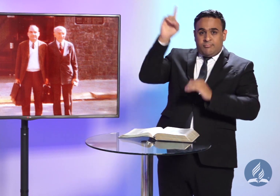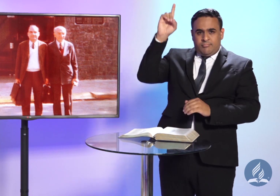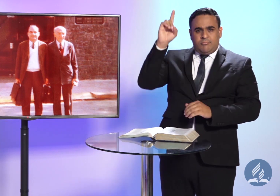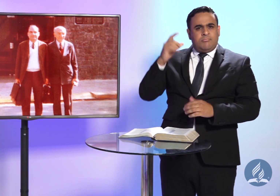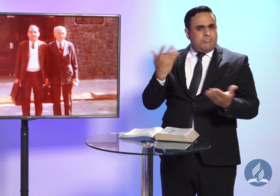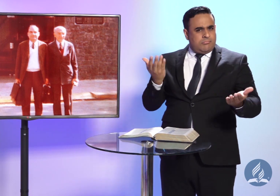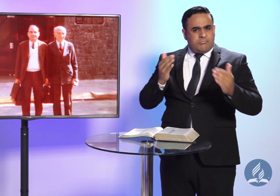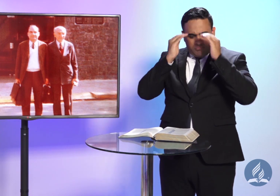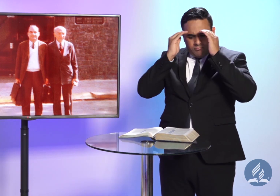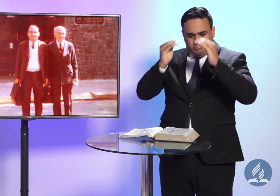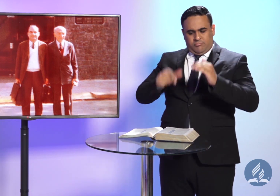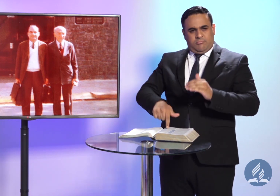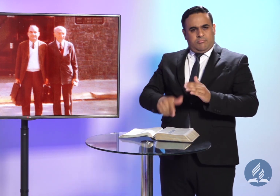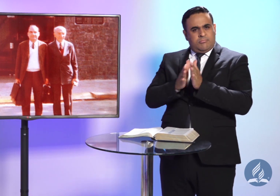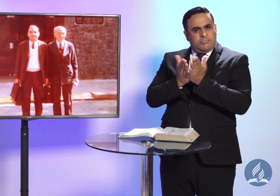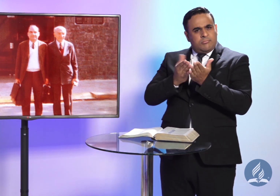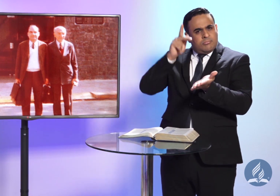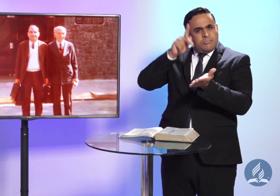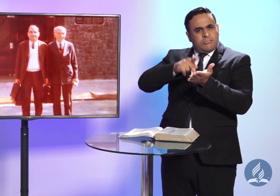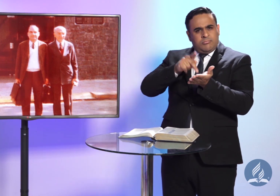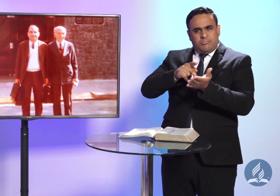o amigo do Luiz Melito disse, sim, é isso mesmo.